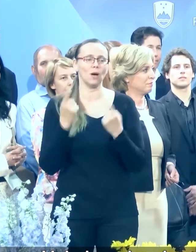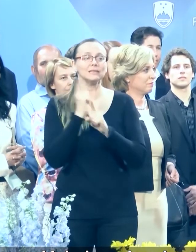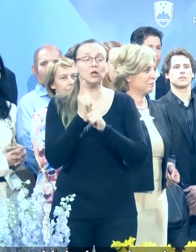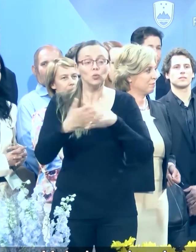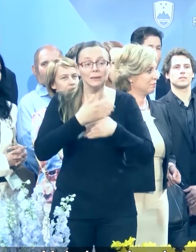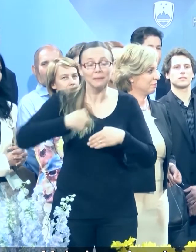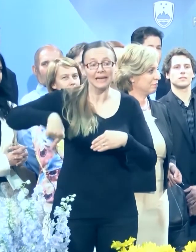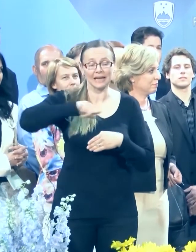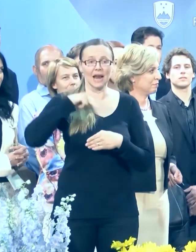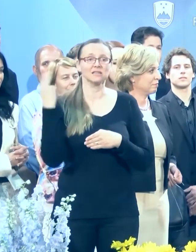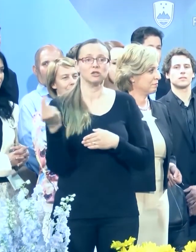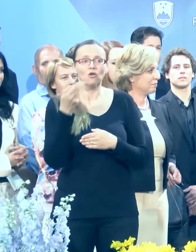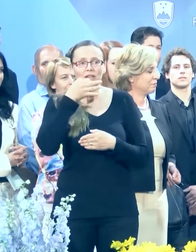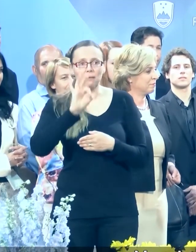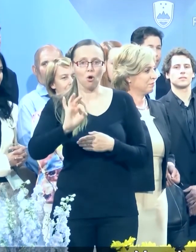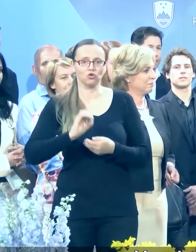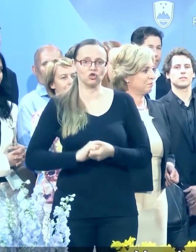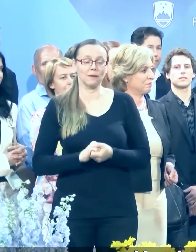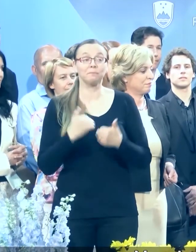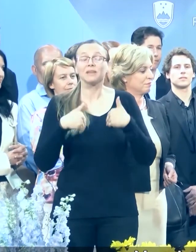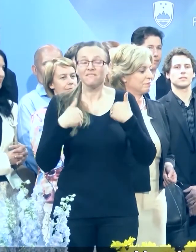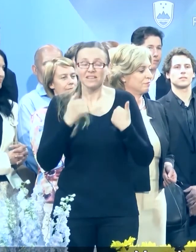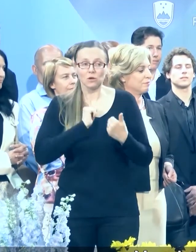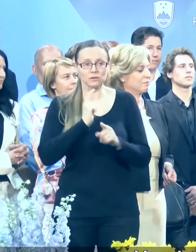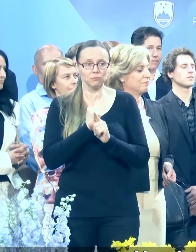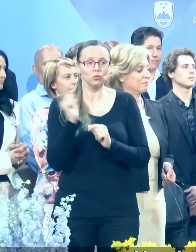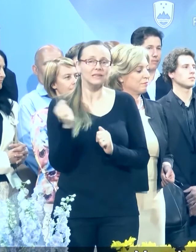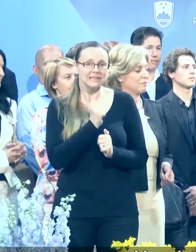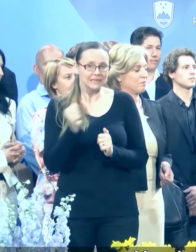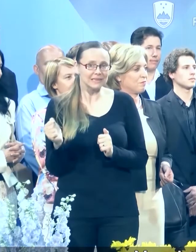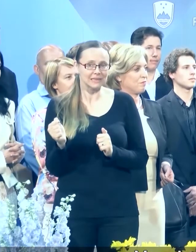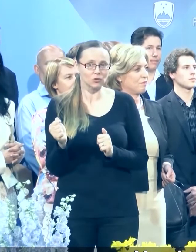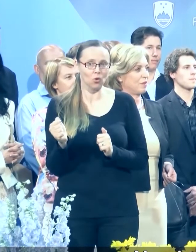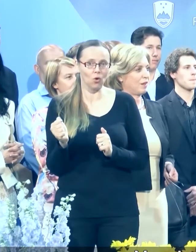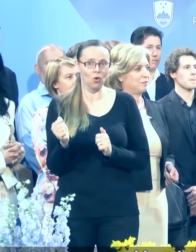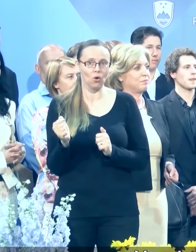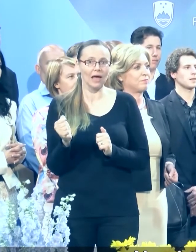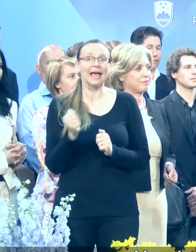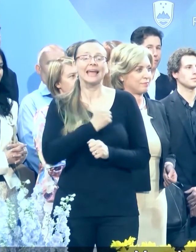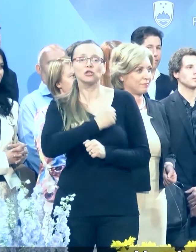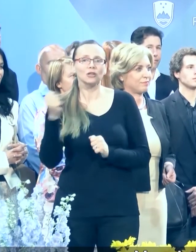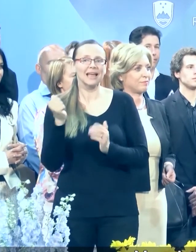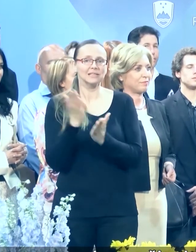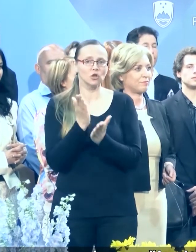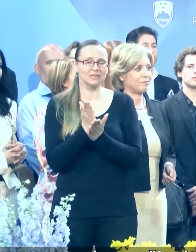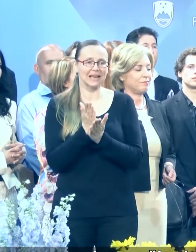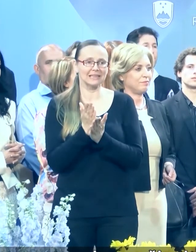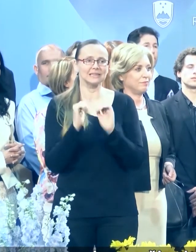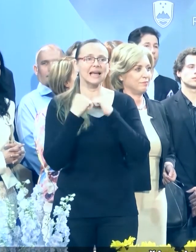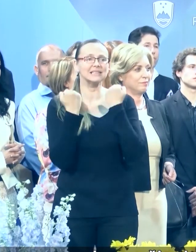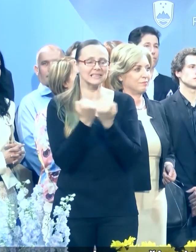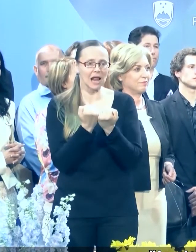nas v Sloveniji boljša. Vesel sem tudi zaradi tega, ker so desno-sredinske stranke